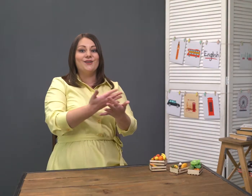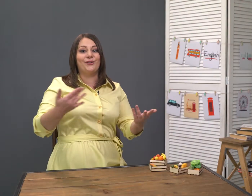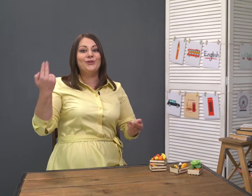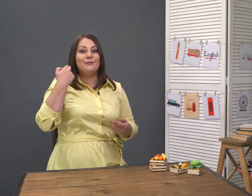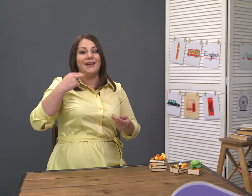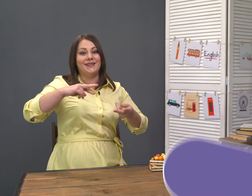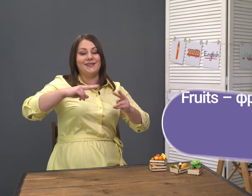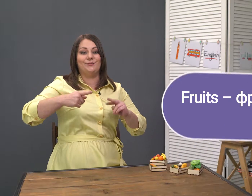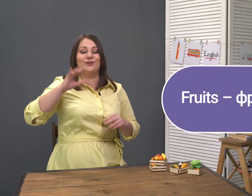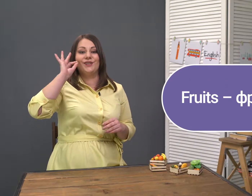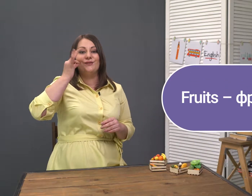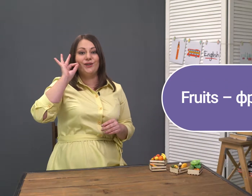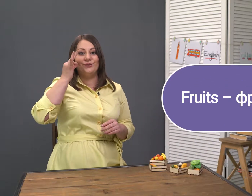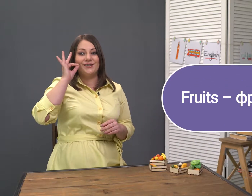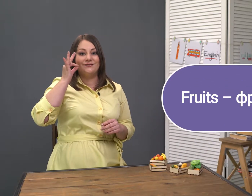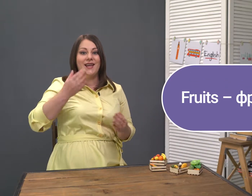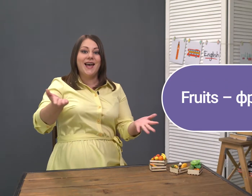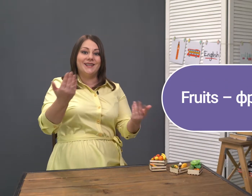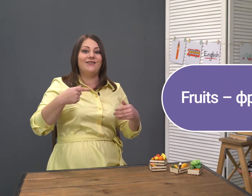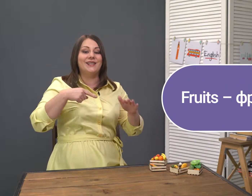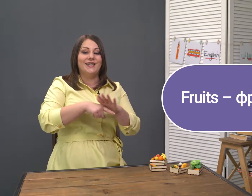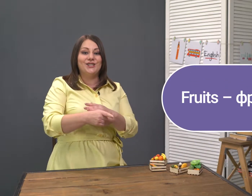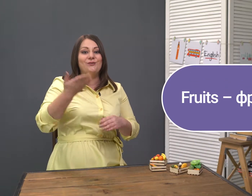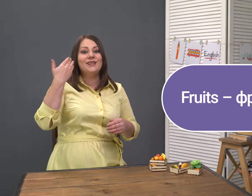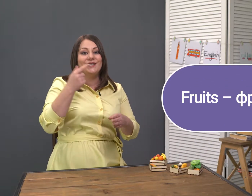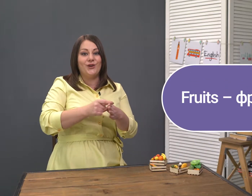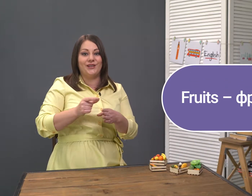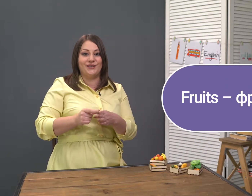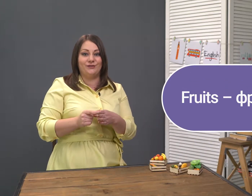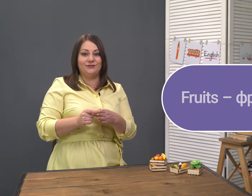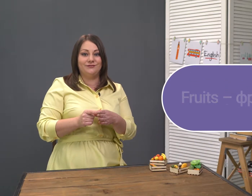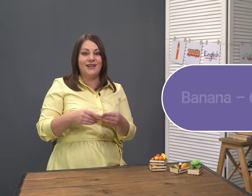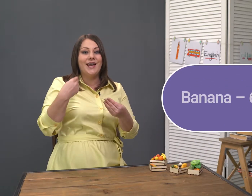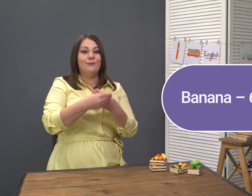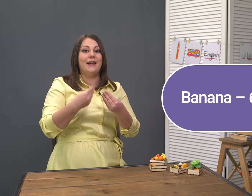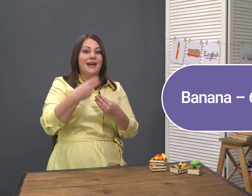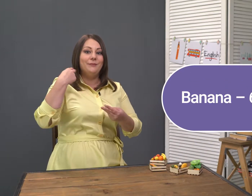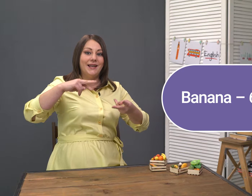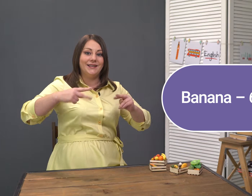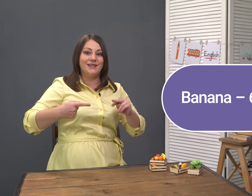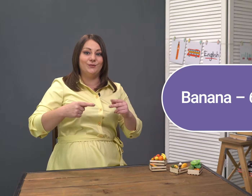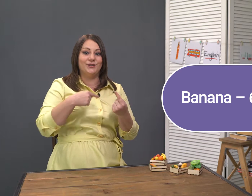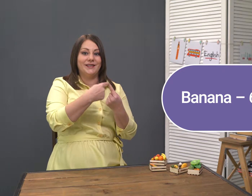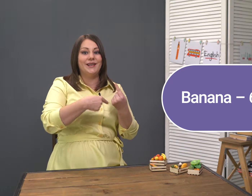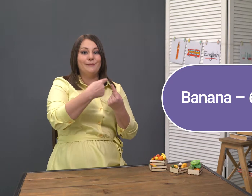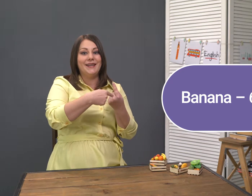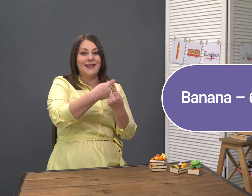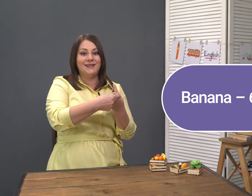Фрукты по-английски будут fruits. Давайте начнем с легких слов. Банан по-английски будет banana. Банана.